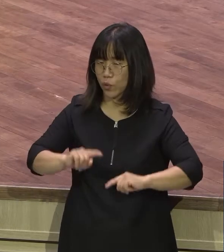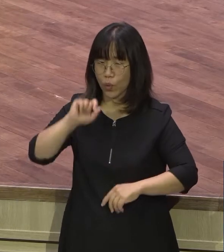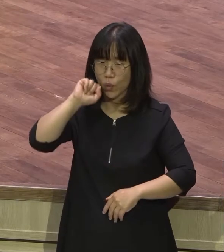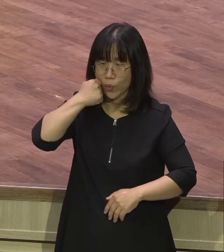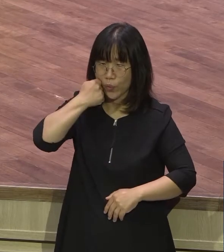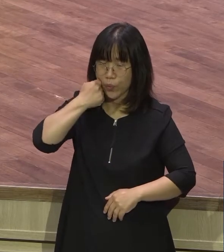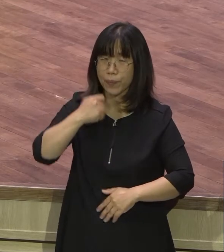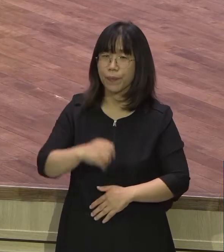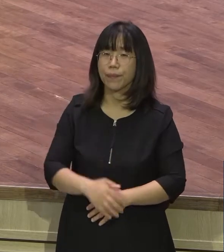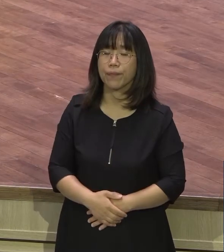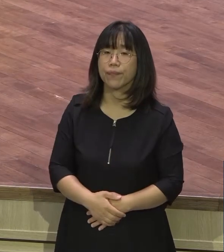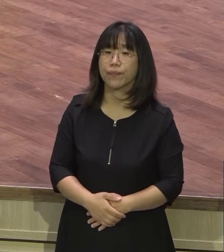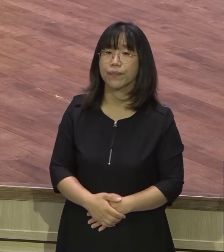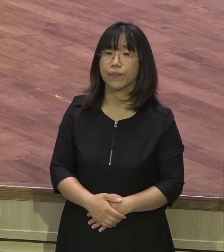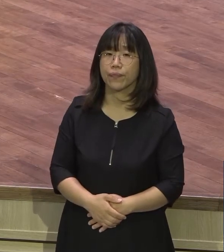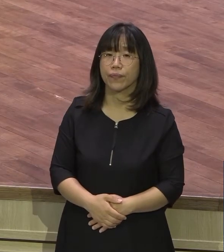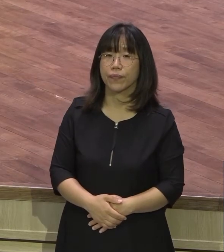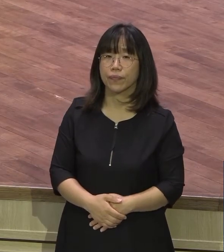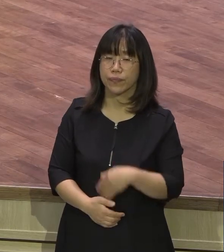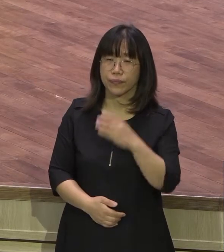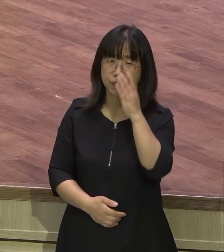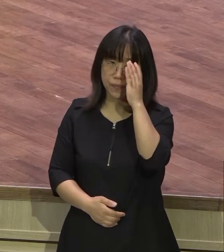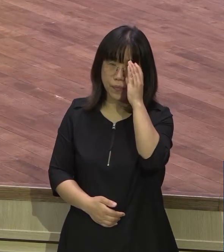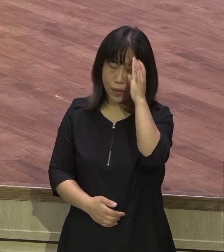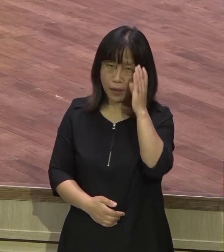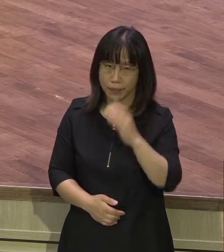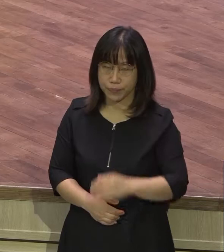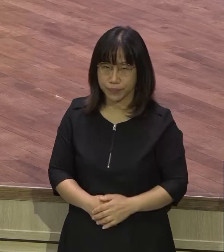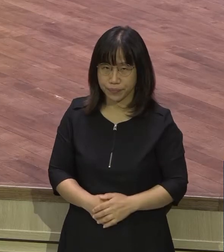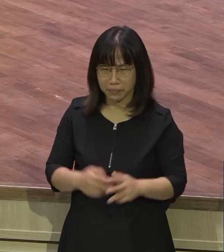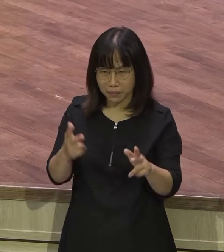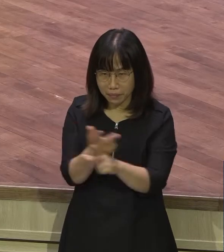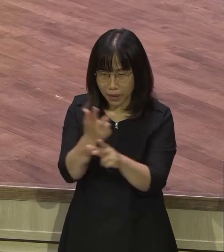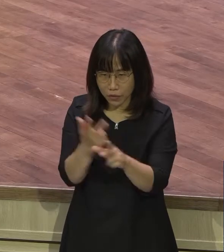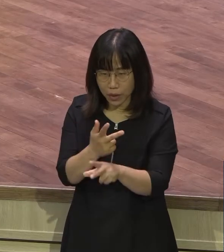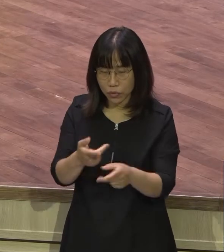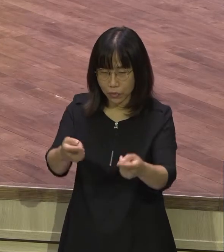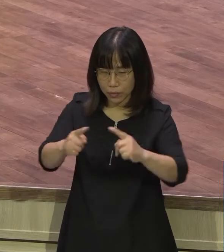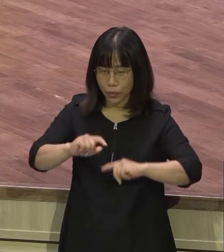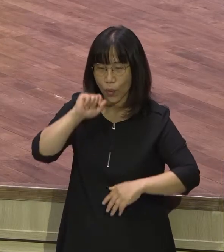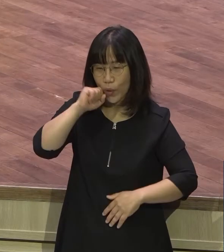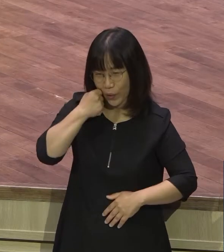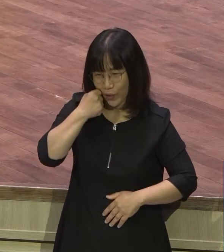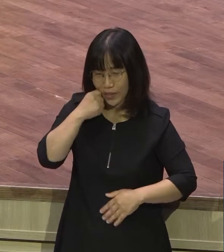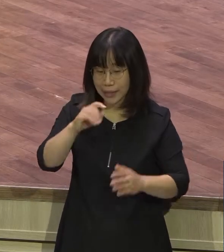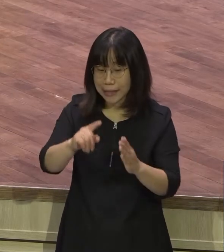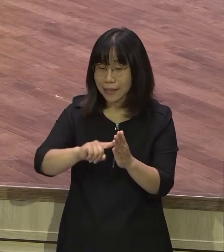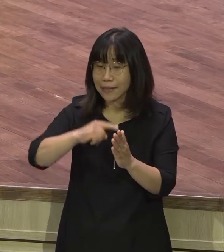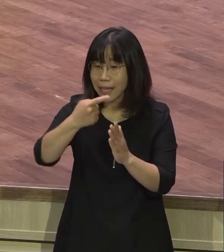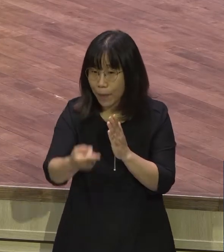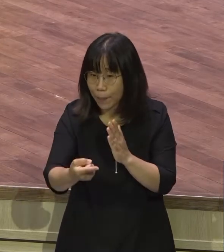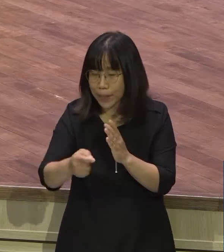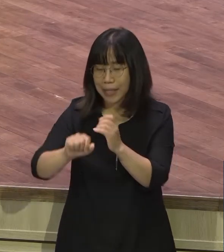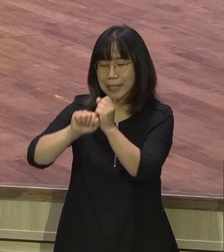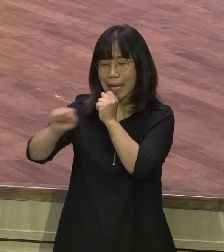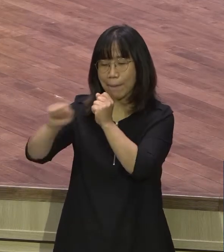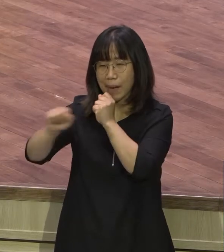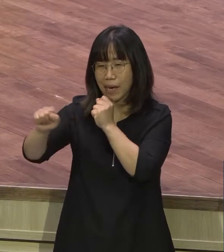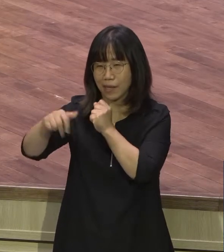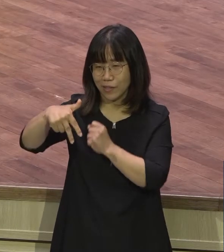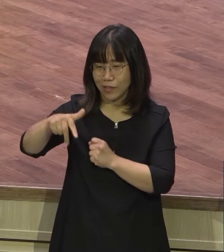아니고 불가능합니다 한 분도 분도 아니고 평생을 칠칠절에 이어서 절기가 나팔절과